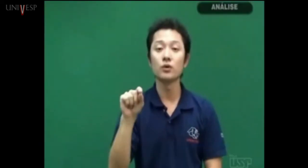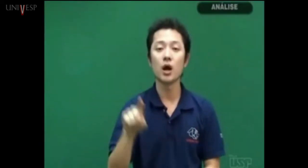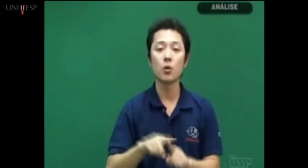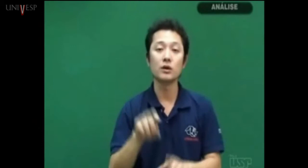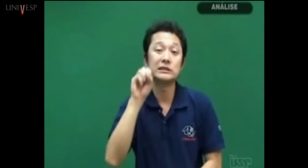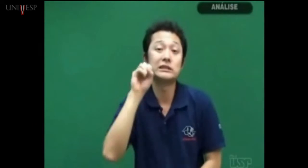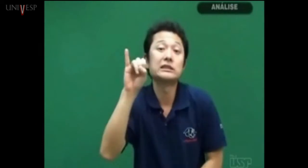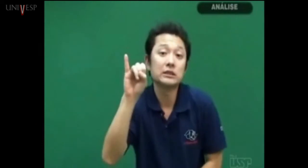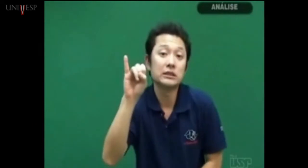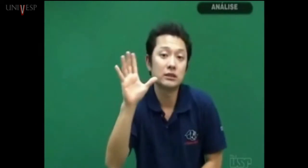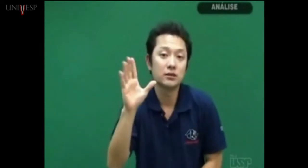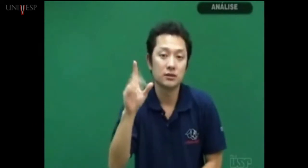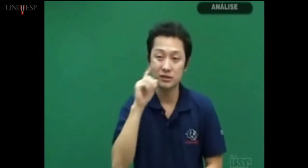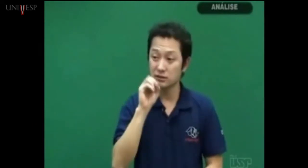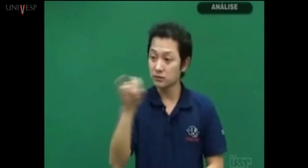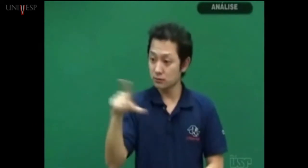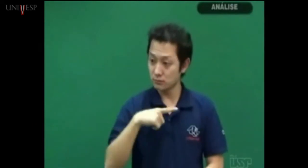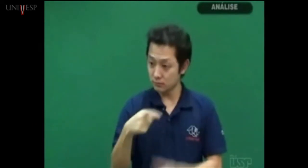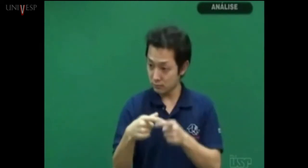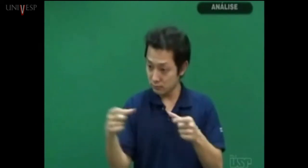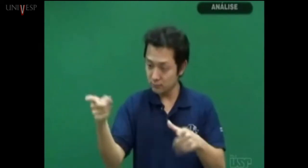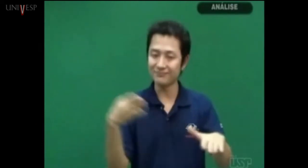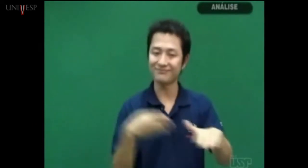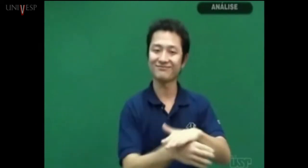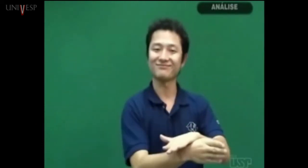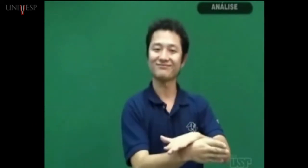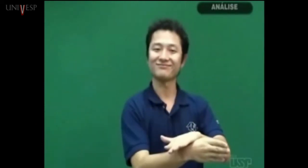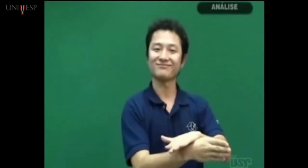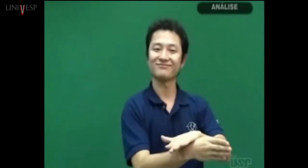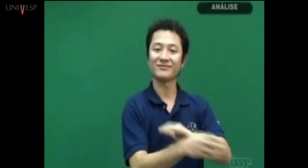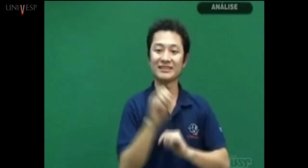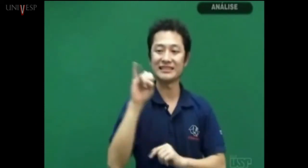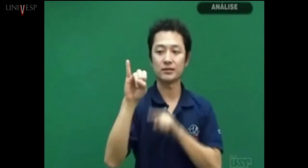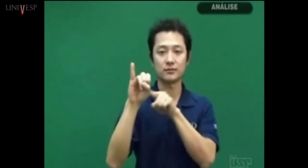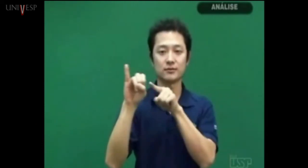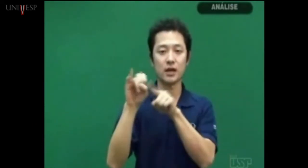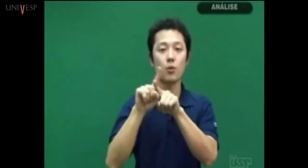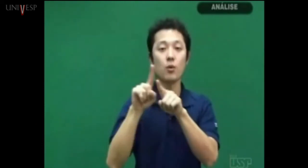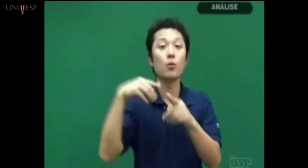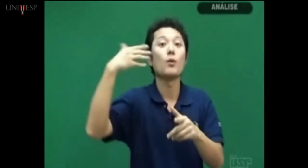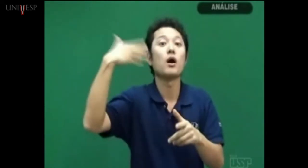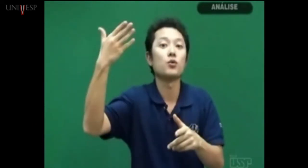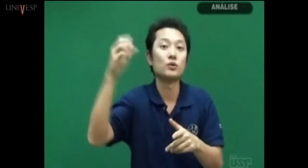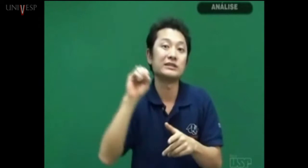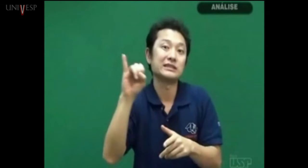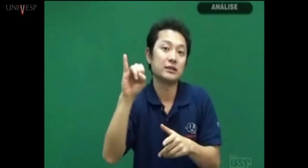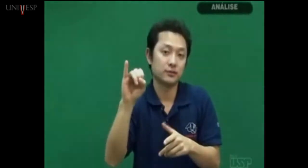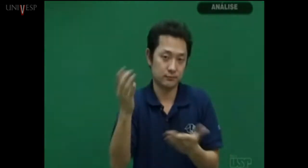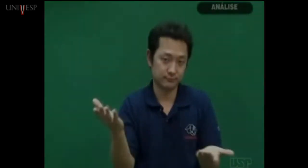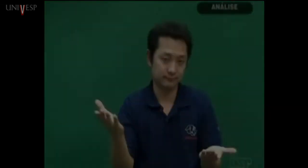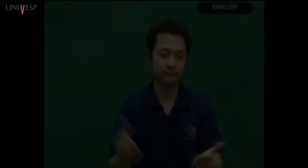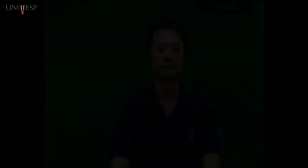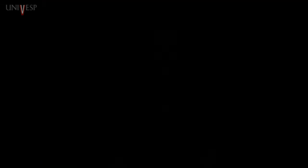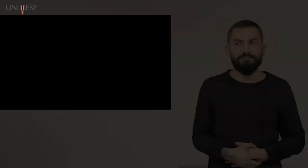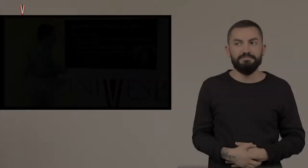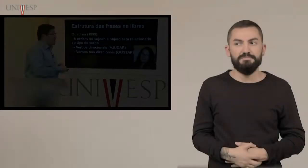frase condicional, porque tem o se. Se tem o ticket, pode entrar. O se é igual a quando?